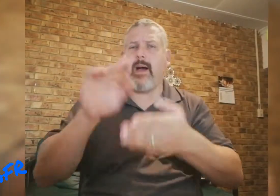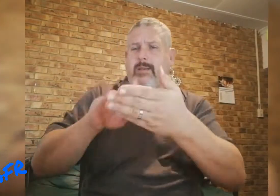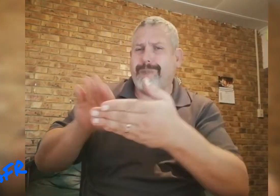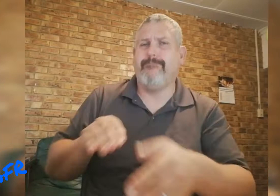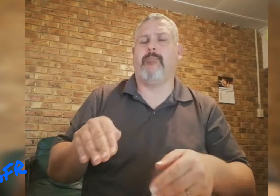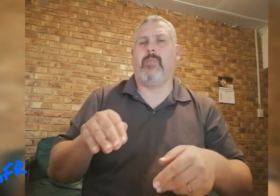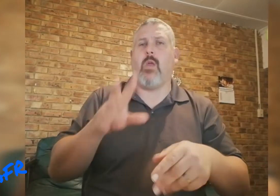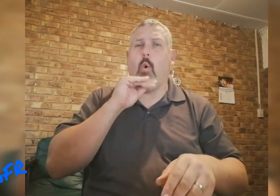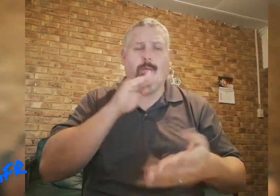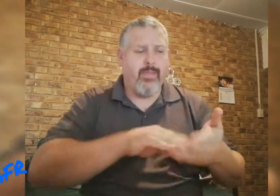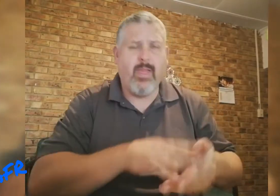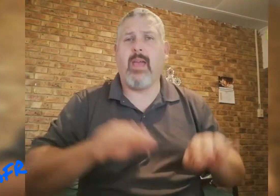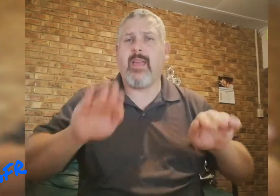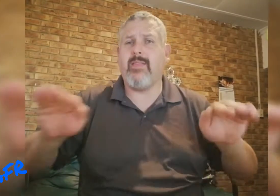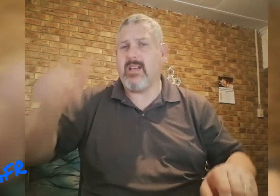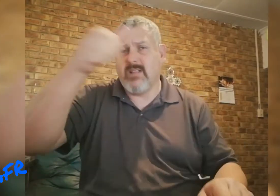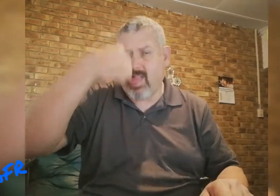kaar, hond, kinders.